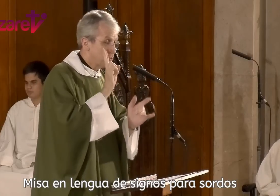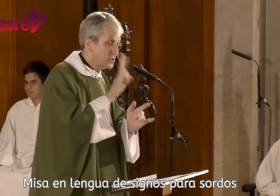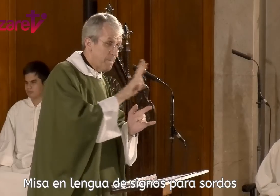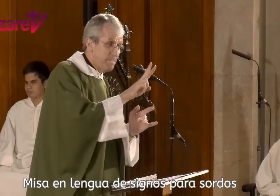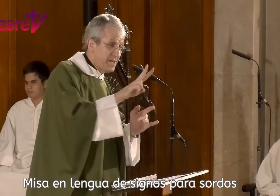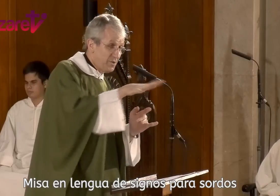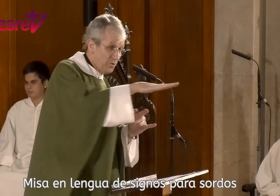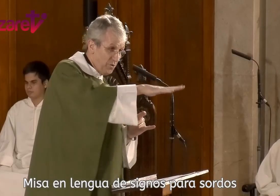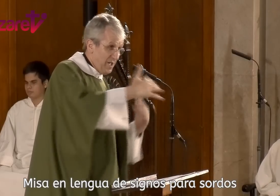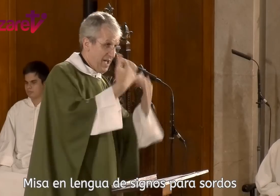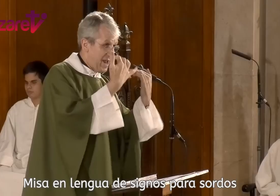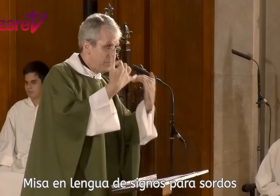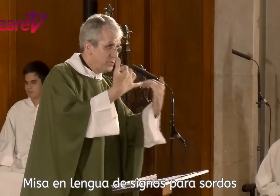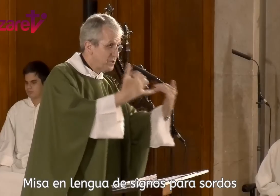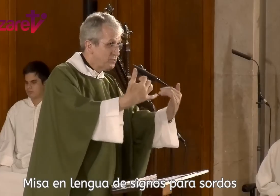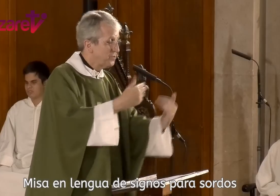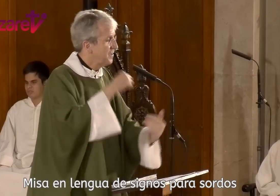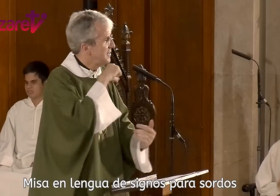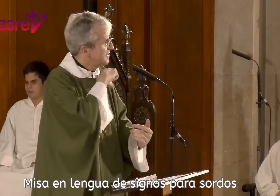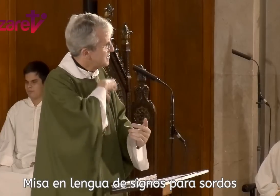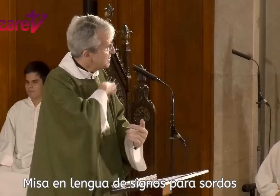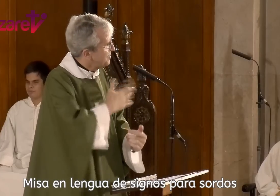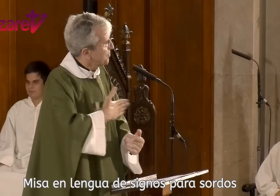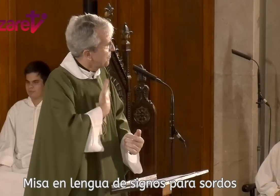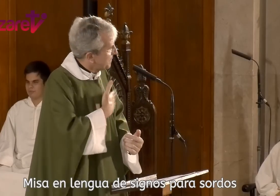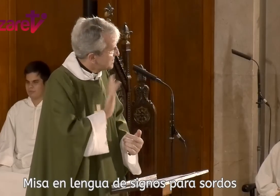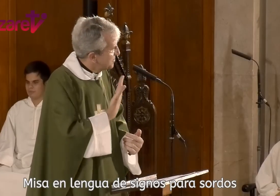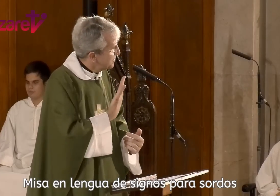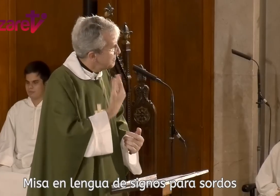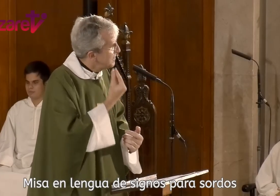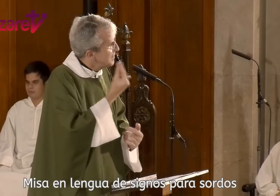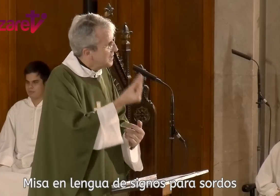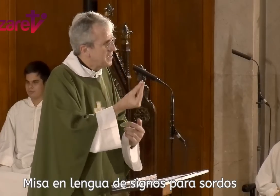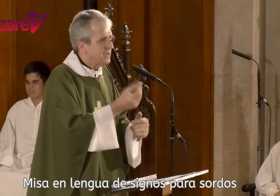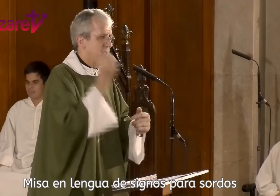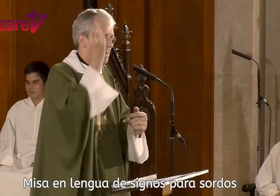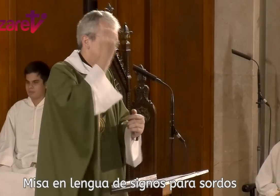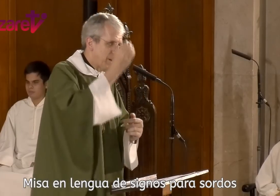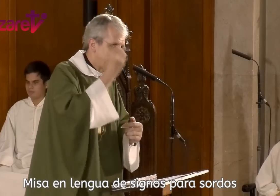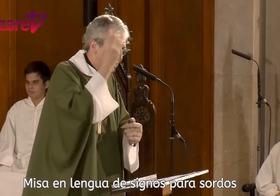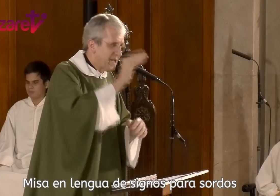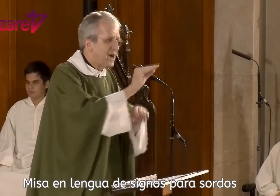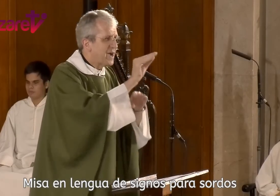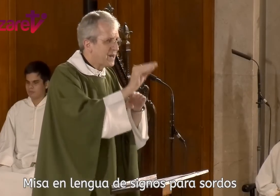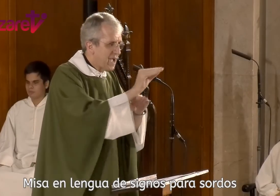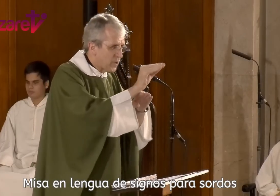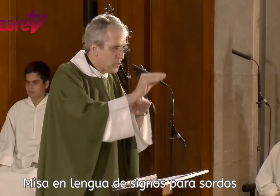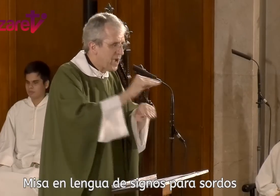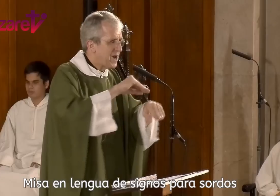Jesús, viendo a la multitud, sintió compasión y empezó a predicar, a curar,